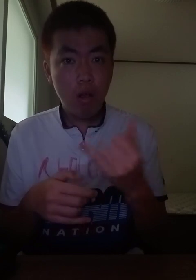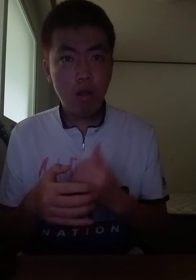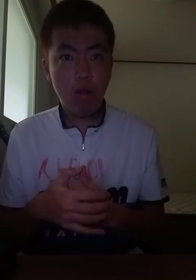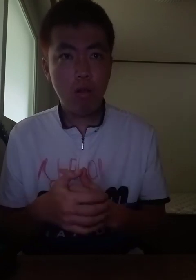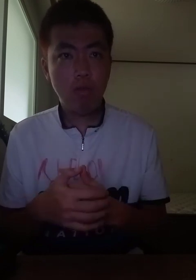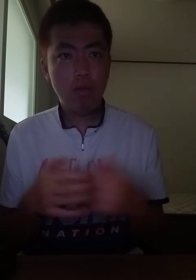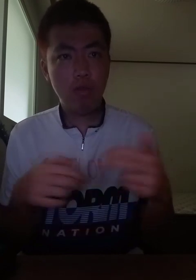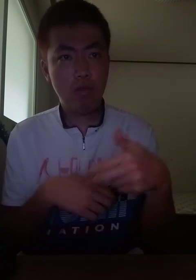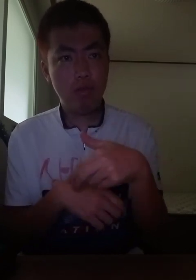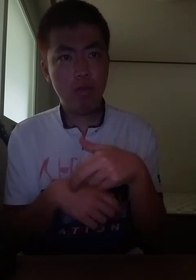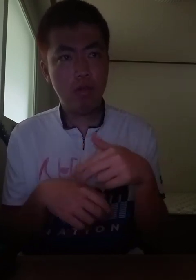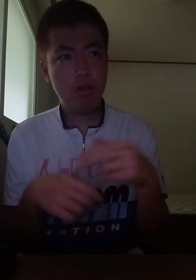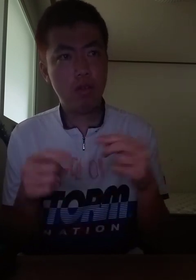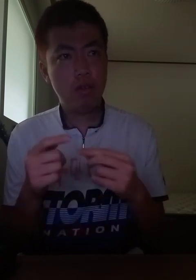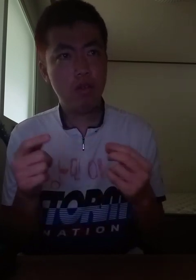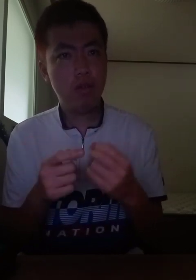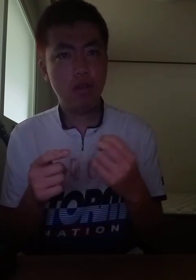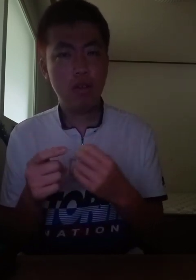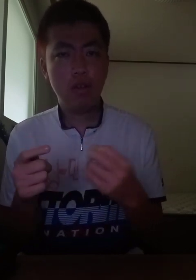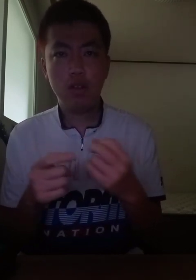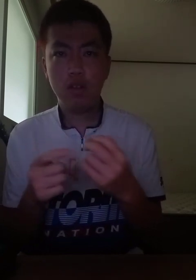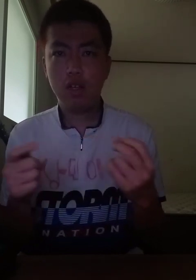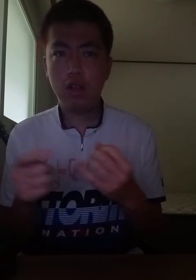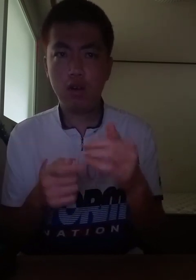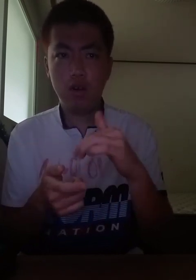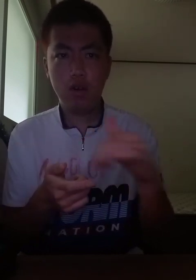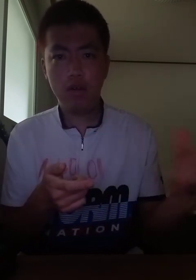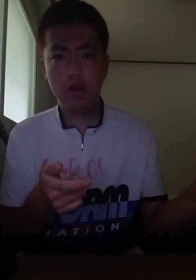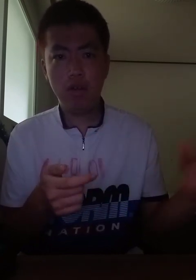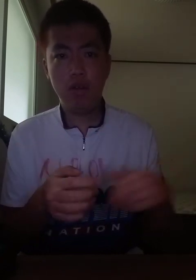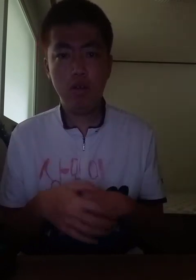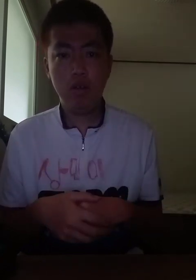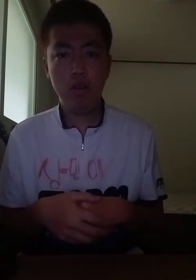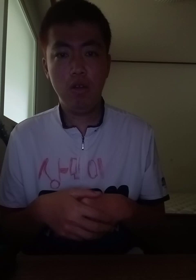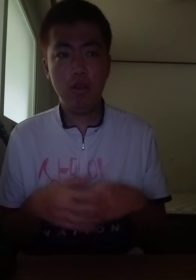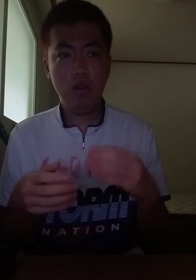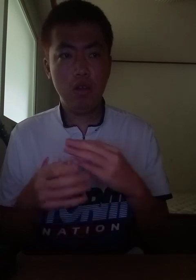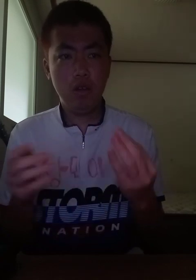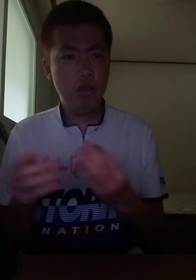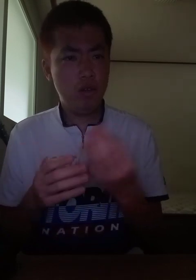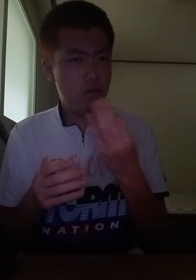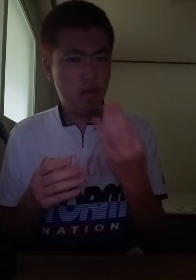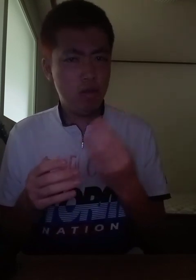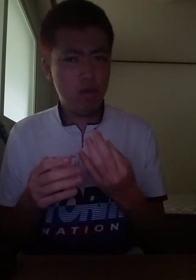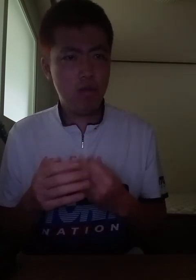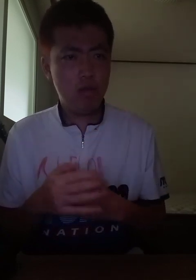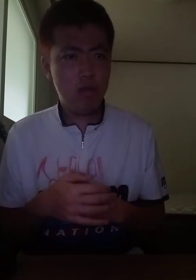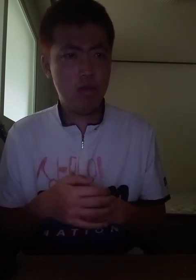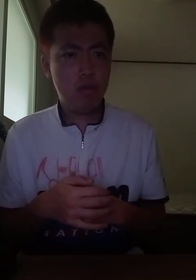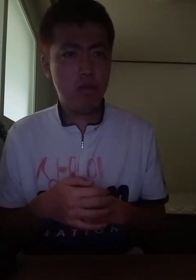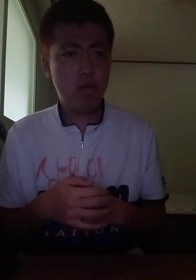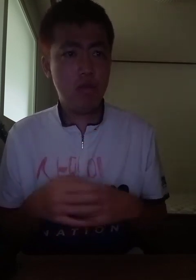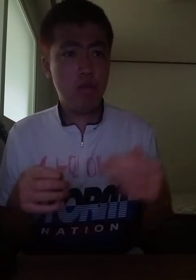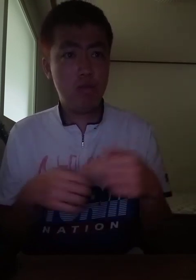버스에서 내린 승객은 찻길 옆을 위태롭게 걸어갑니다. 여기는 택시를 불러도 잘 안 온단 말이에요. 그래서 버스를 이용할